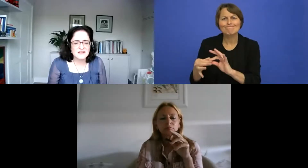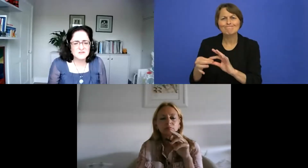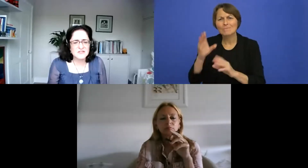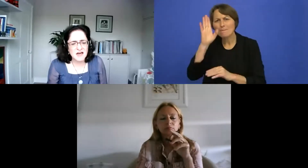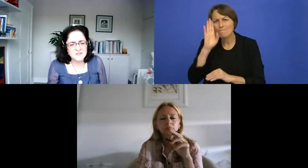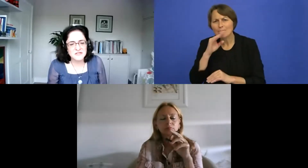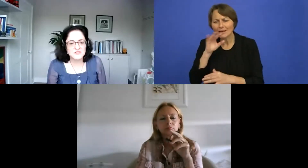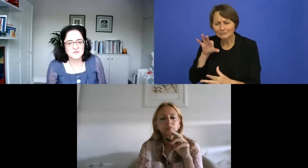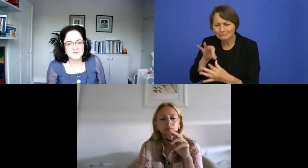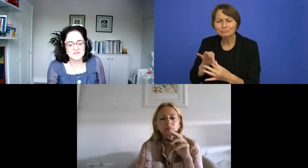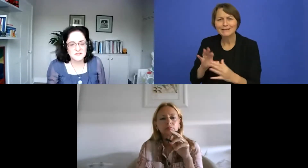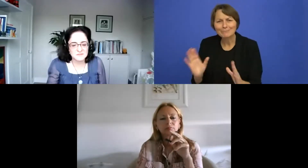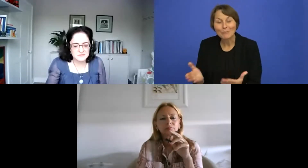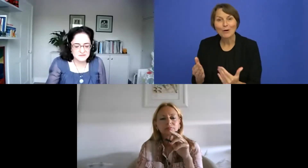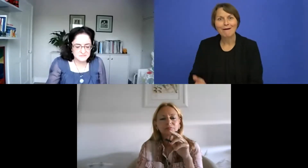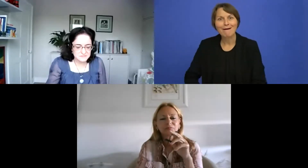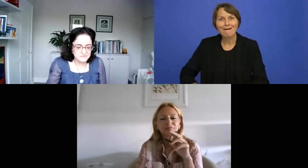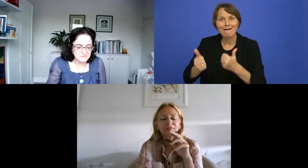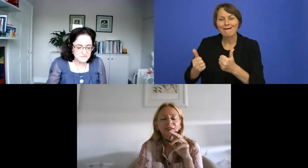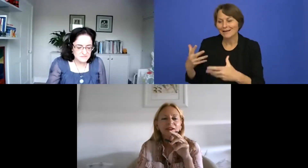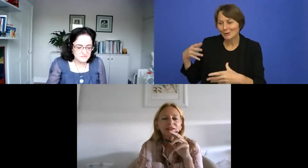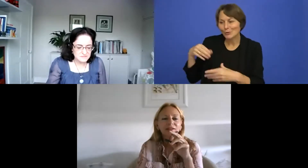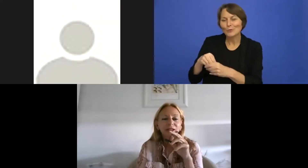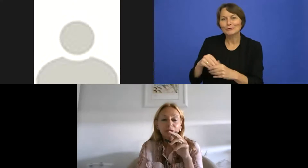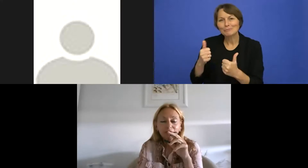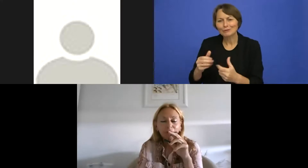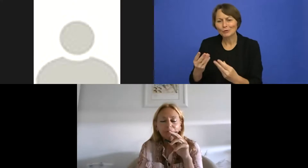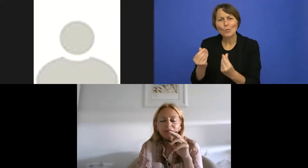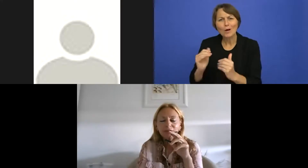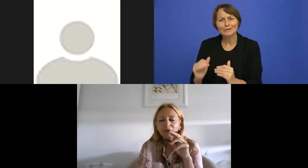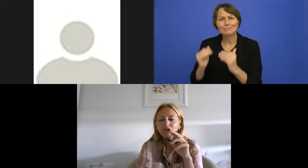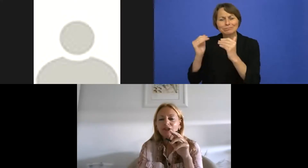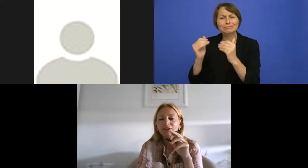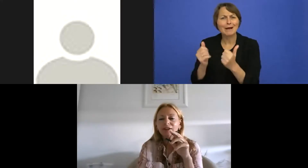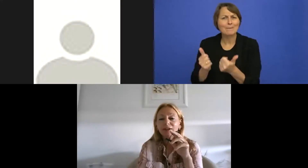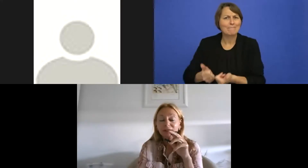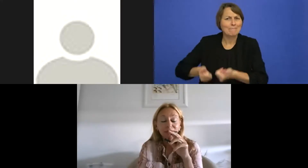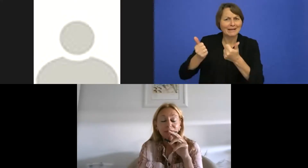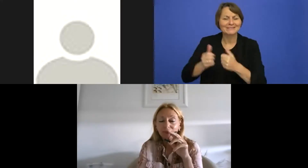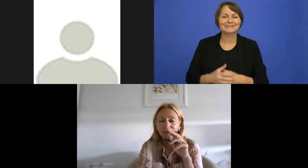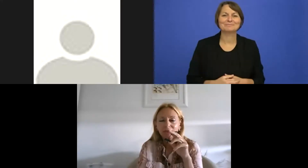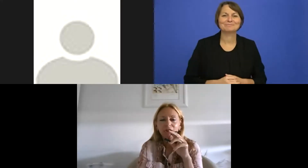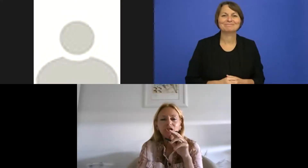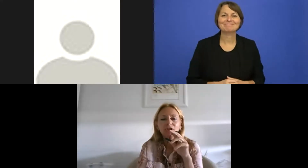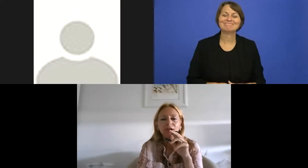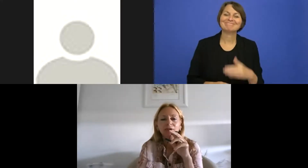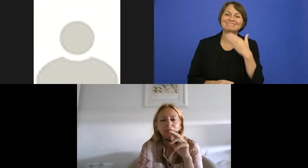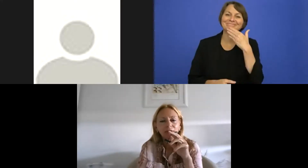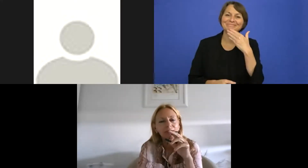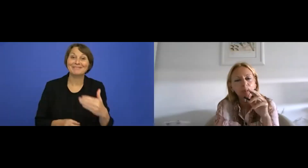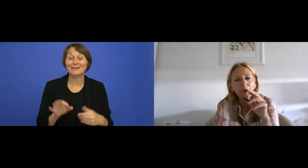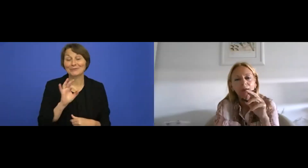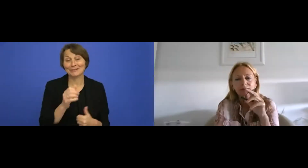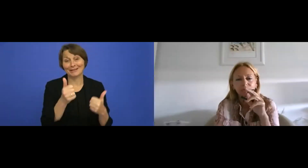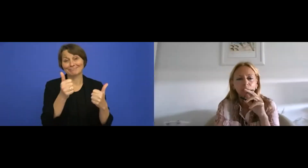utilisent la connexion entre ses parents et s'en servir pour optimiser le développement des enfants? Merci beaucoup pour cette question. C'est